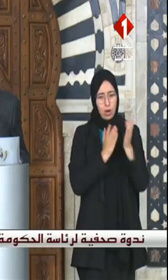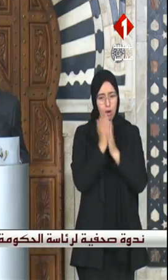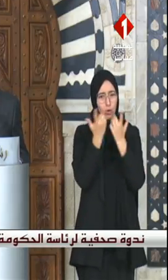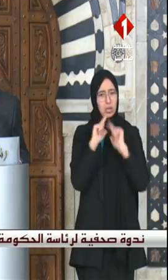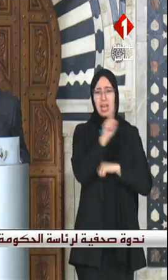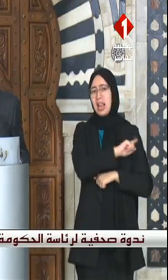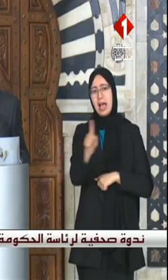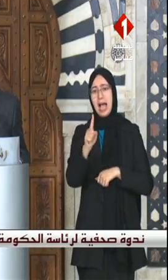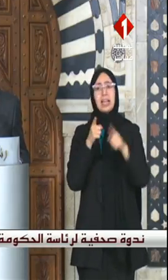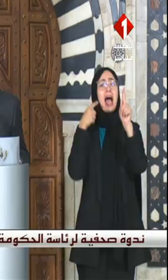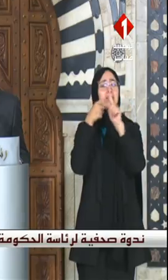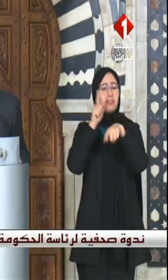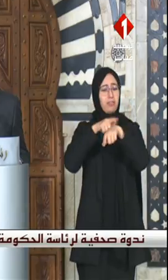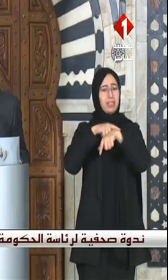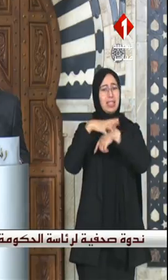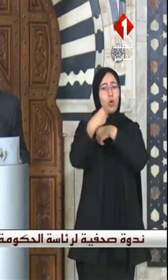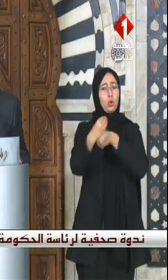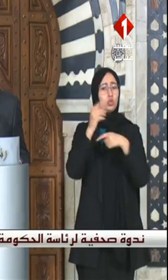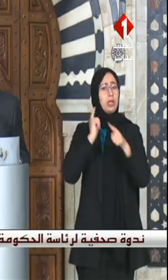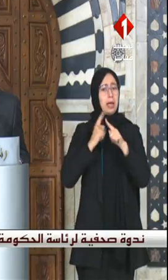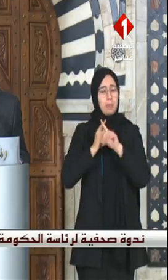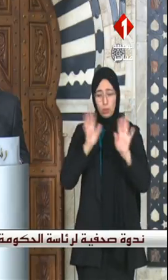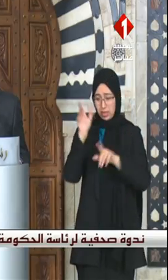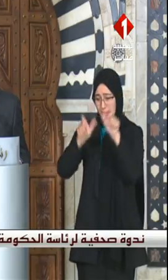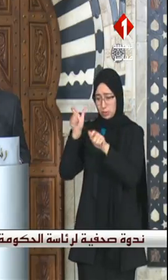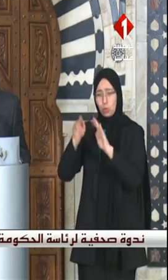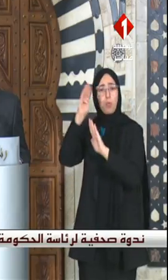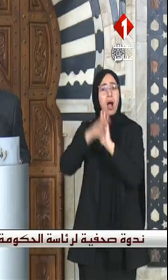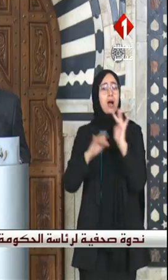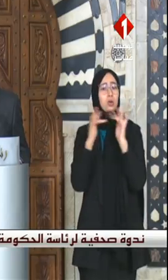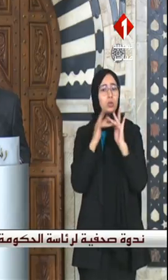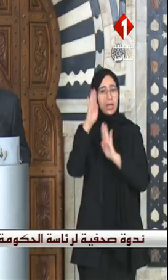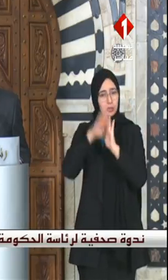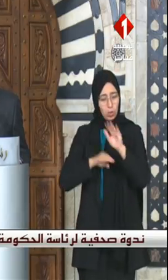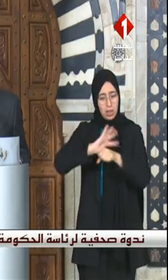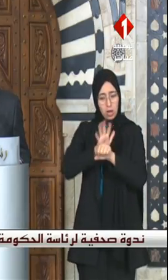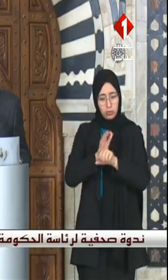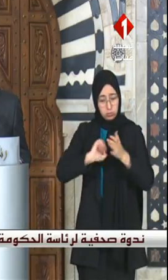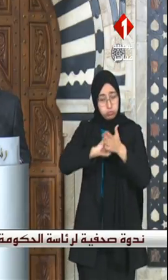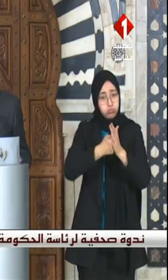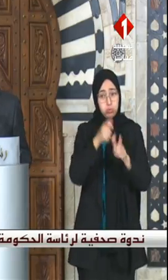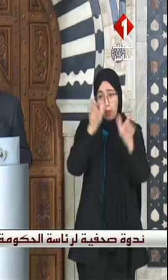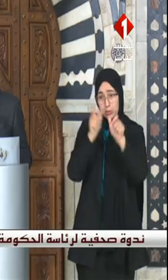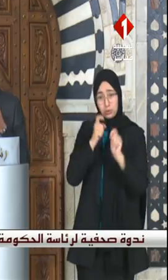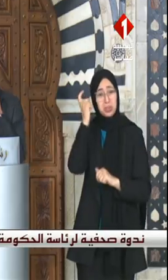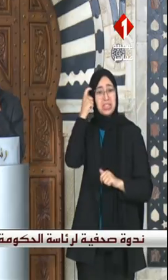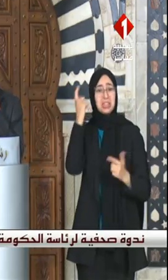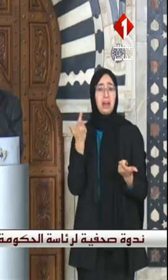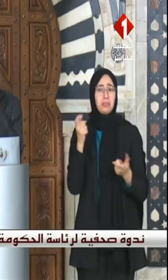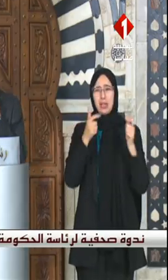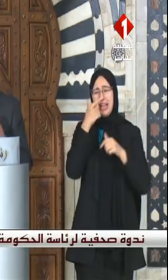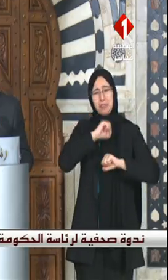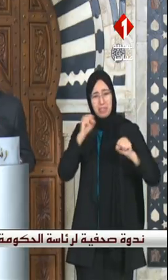العامة، لا، هذا مطلب أعتقد أنه هو مطلب يطلبه المواطن قبل ما تطلب السلطة. وهي